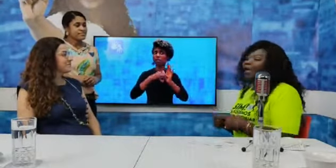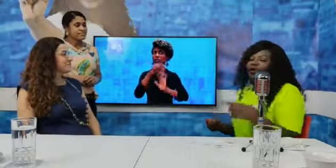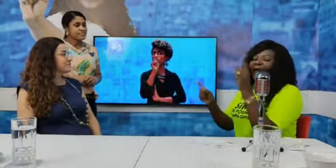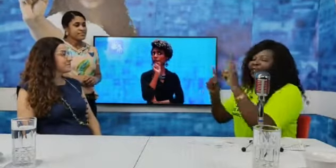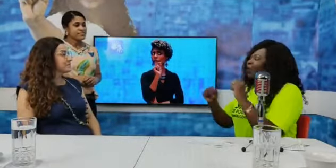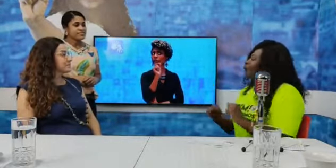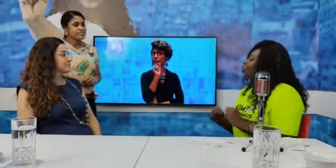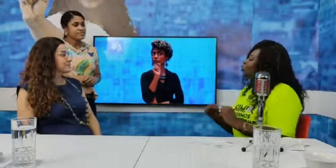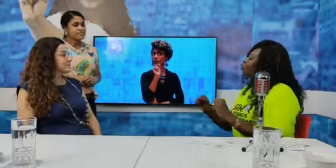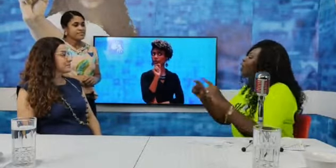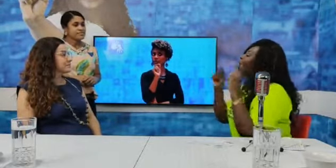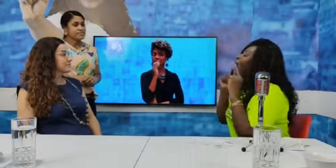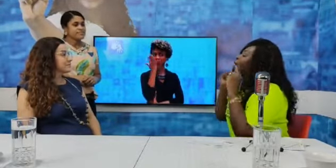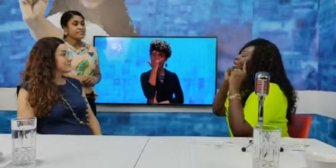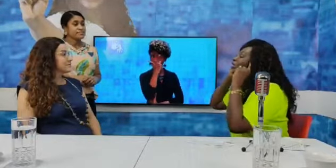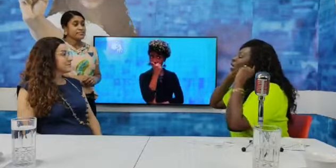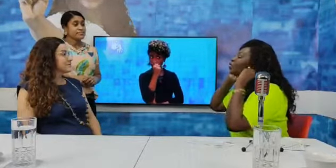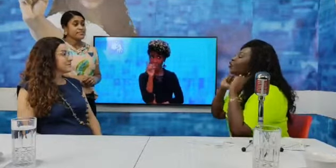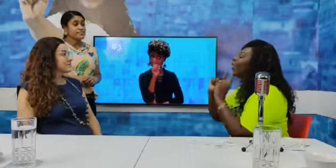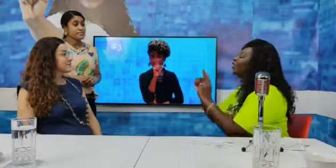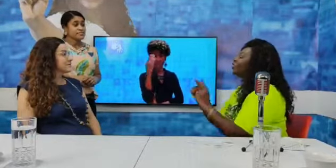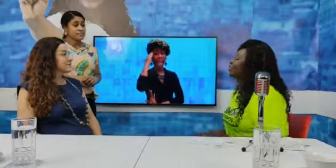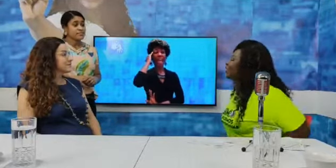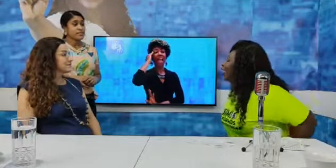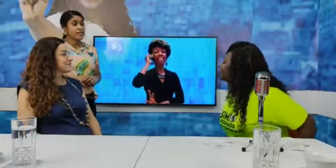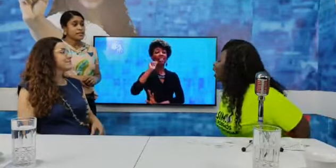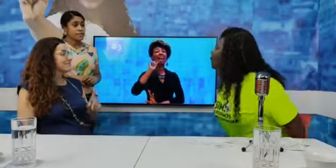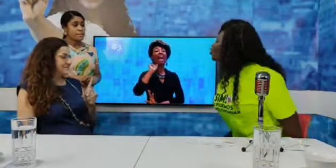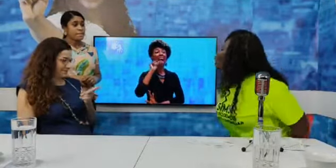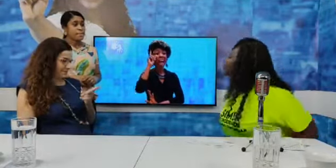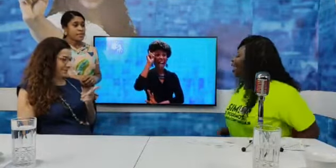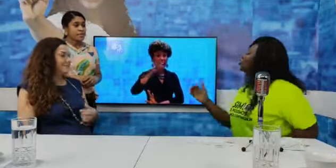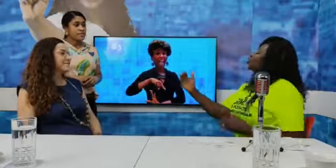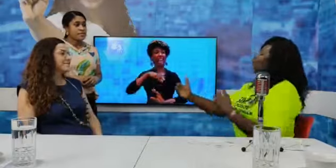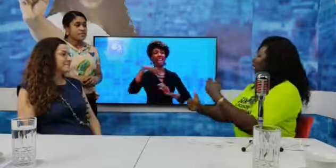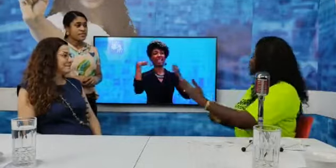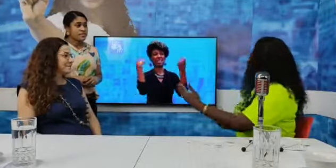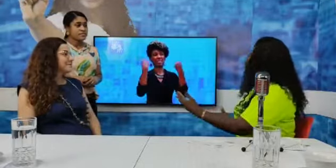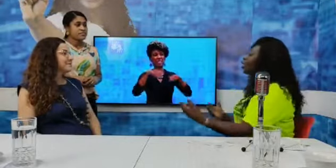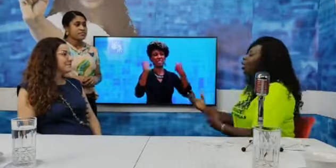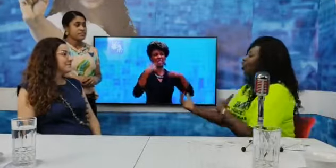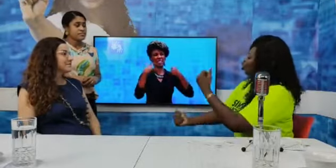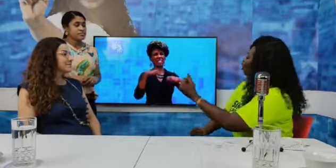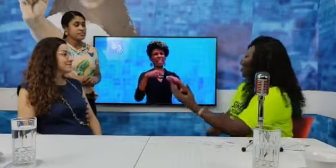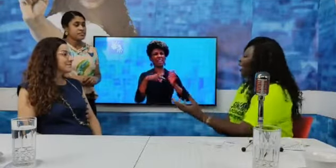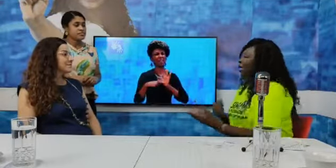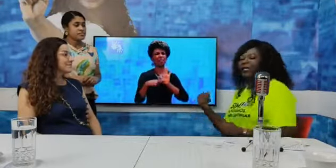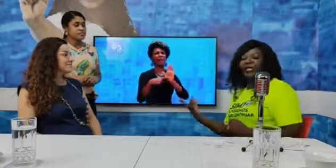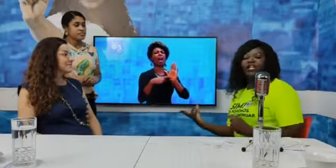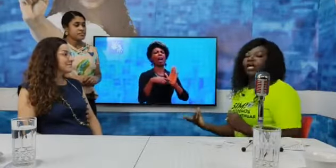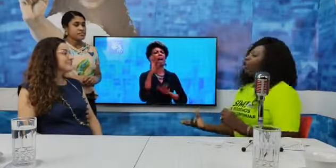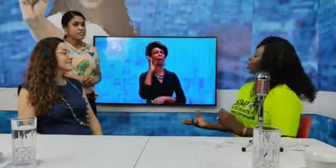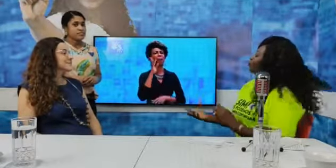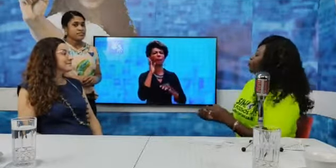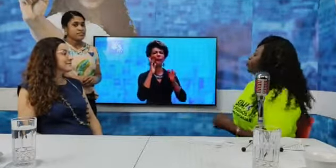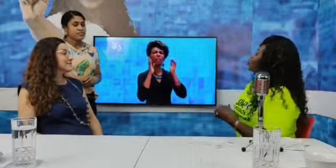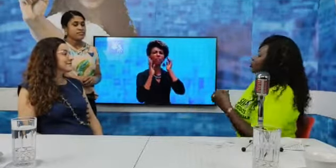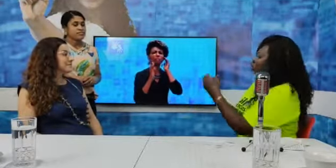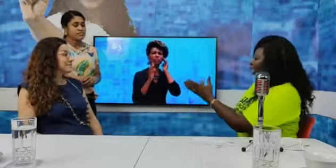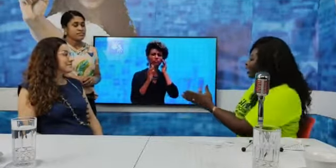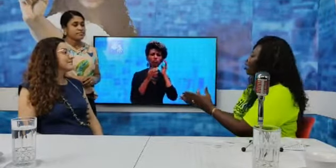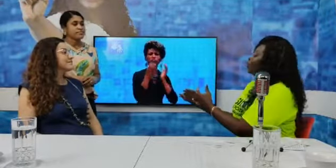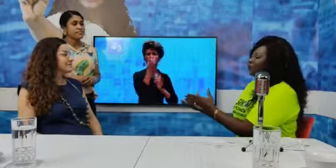isso? Não é achar bonito, é entendendo a necessidade. A pessoa até expressa que achou bacana, que foi